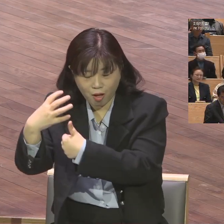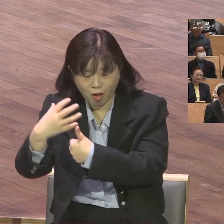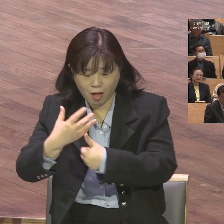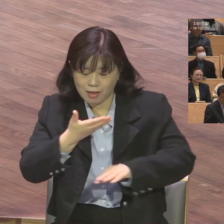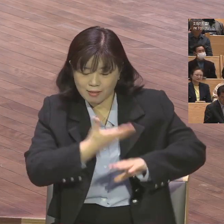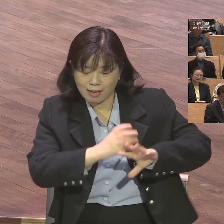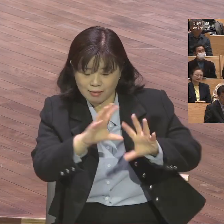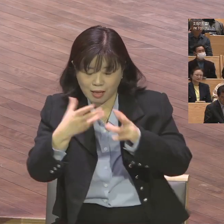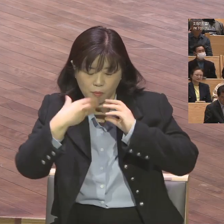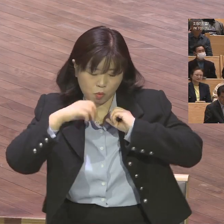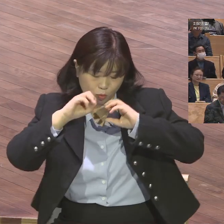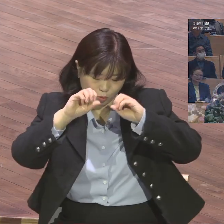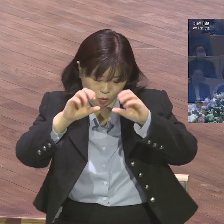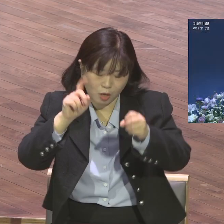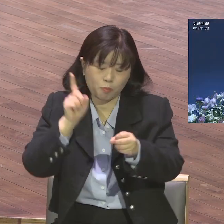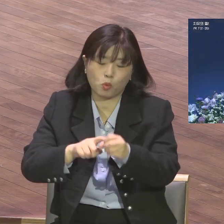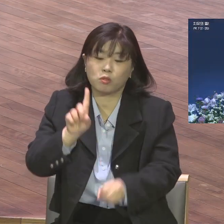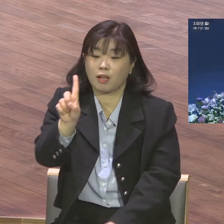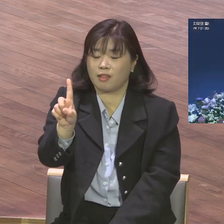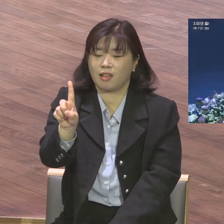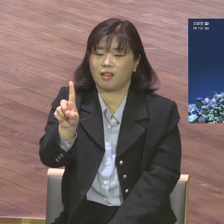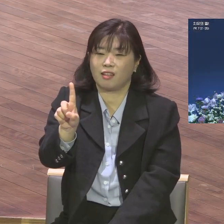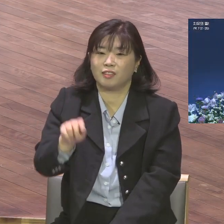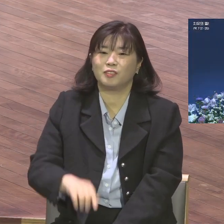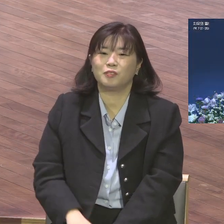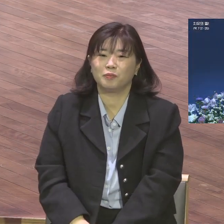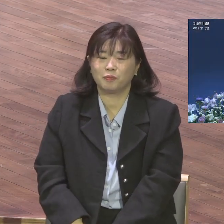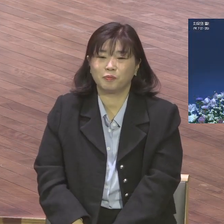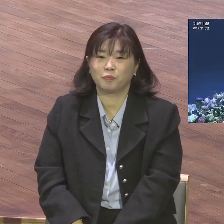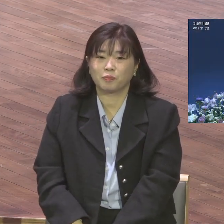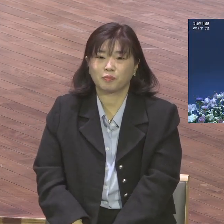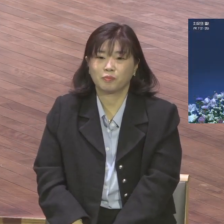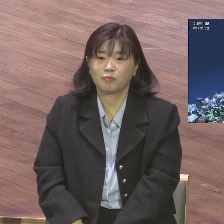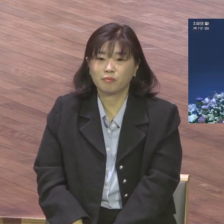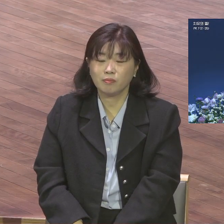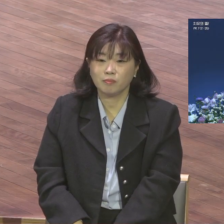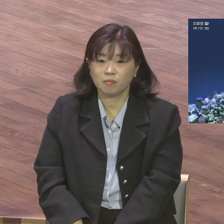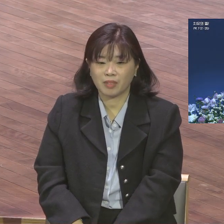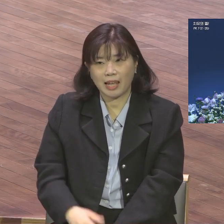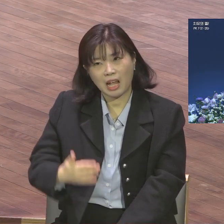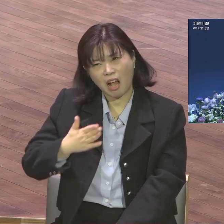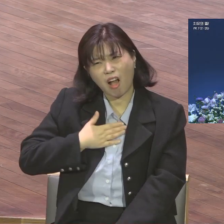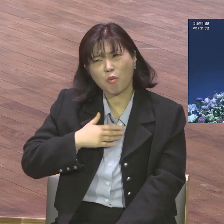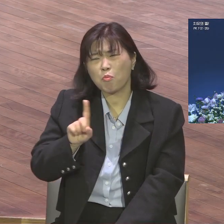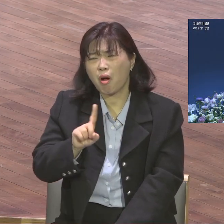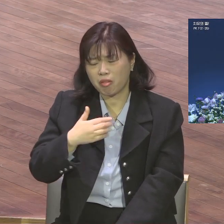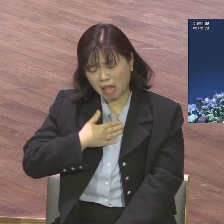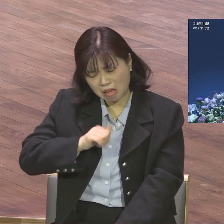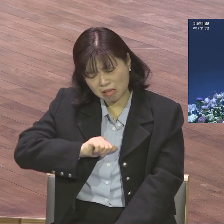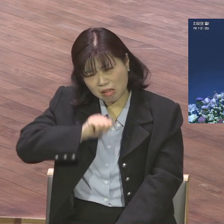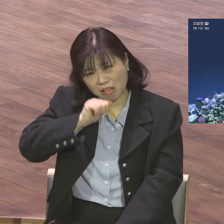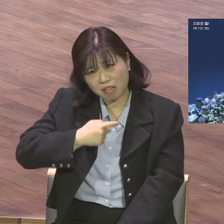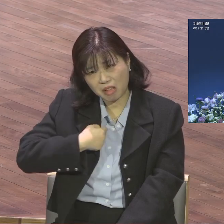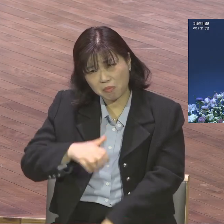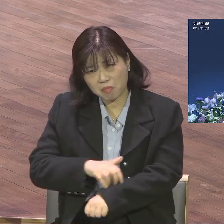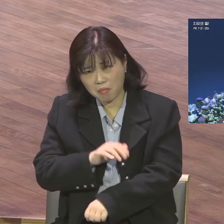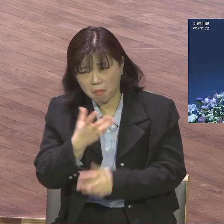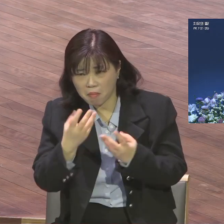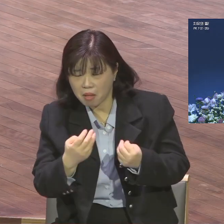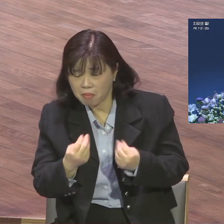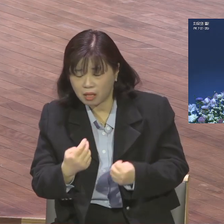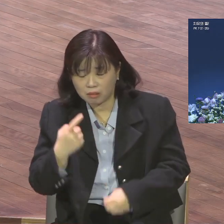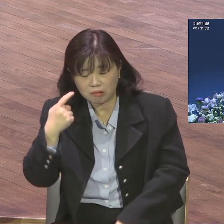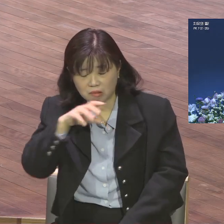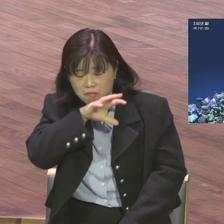여러분 개인은 가난할지 몰라도 이 나라는 하나님 쓰신단 말이에요. 여러분 문제 잡혔으면 안 돼요. 벗어나야 돼요.